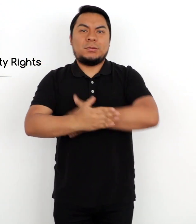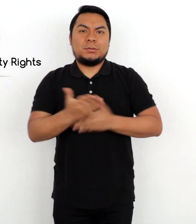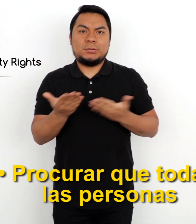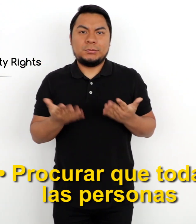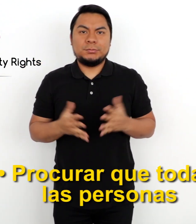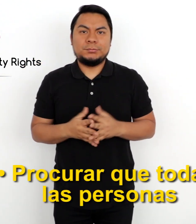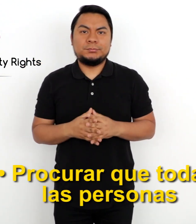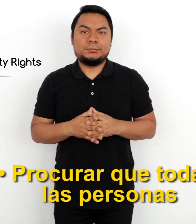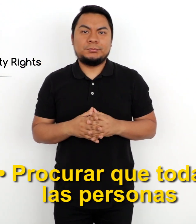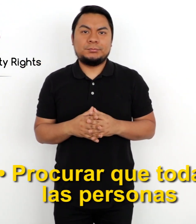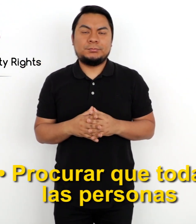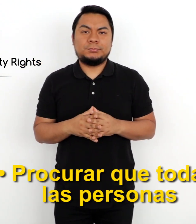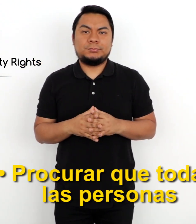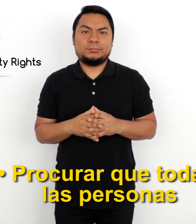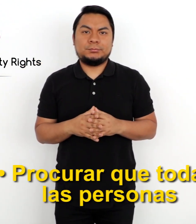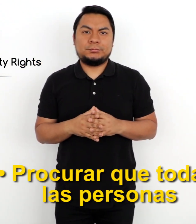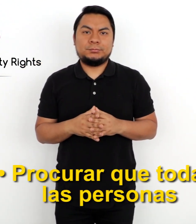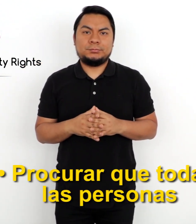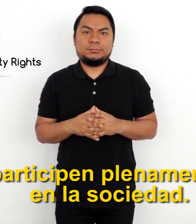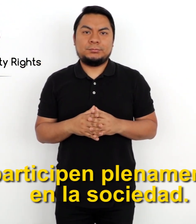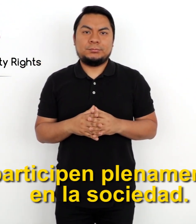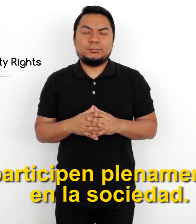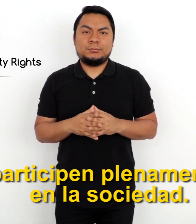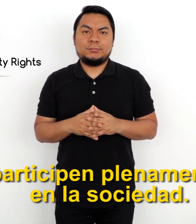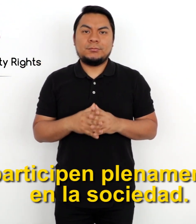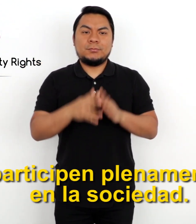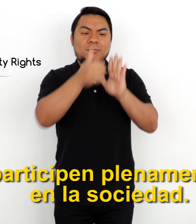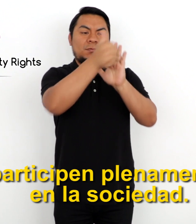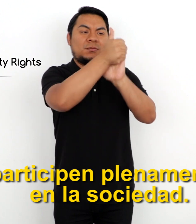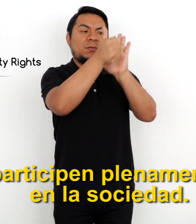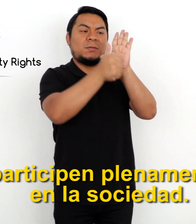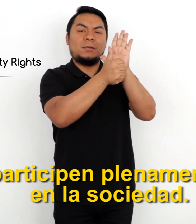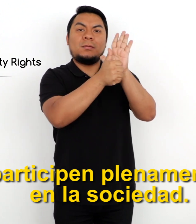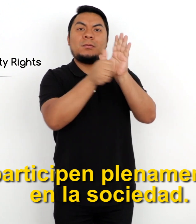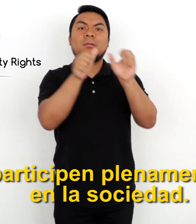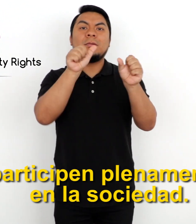PROCURAR QUE TODAS LAS PERSONAS PARTICIPEN PLENAMENTE EN LA SOCIEDAD